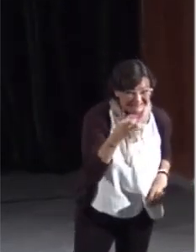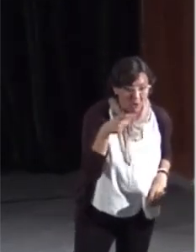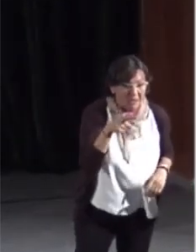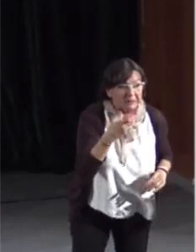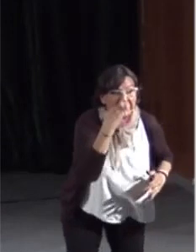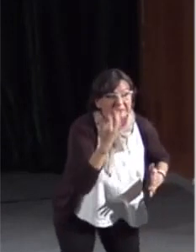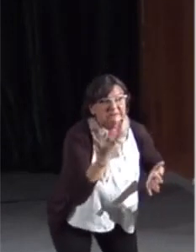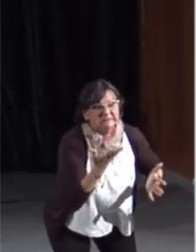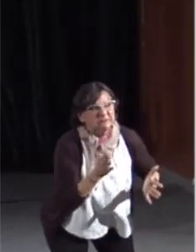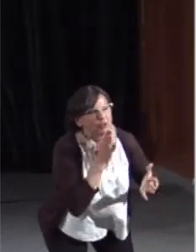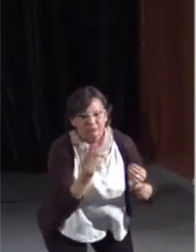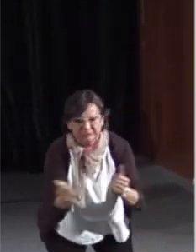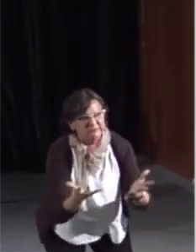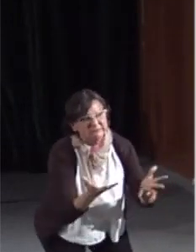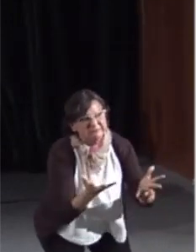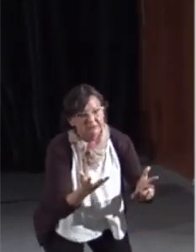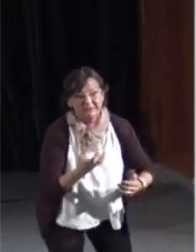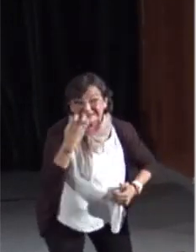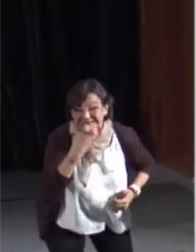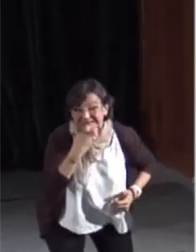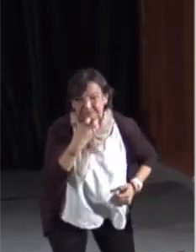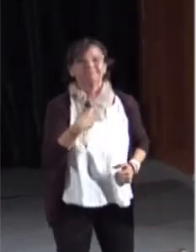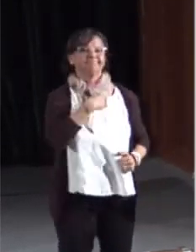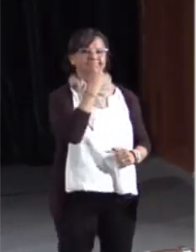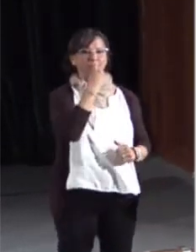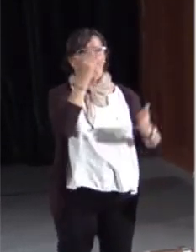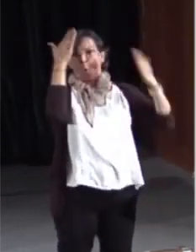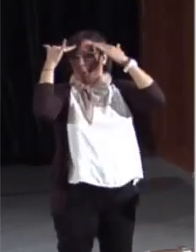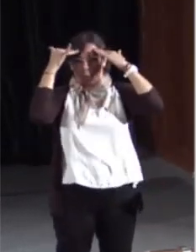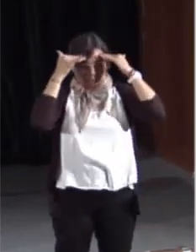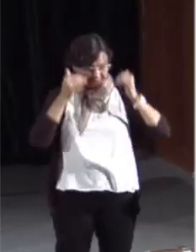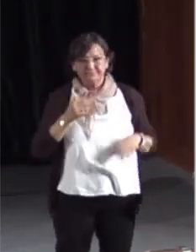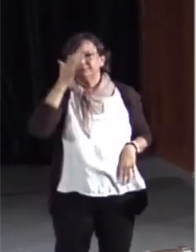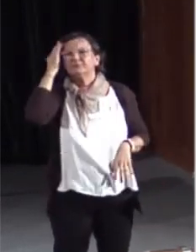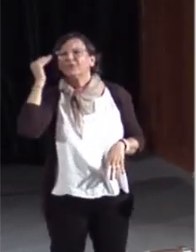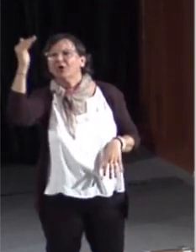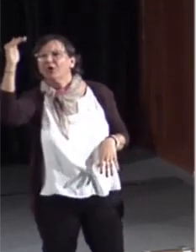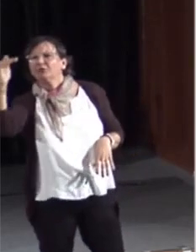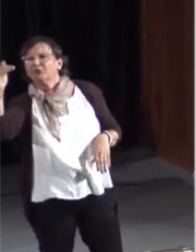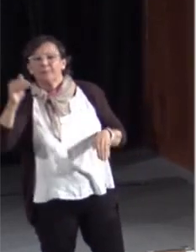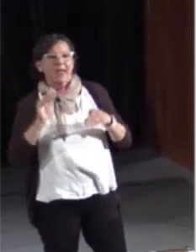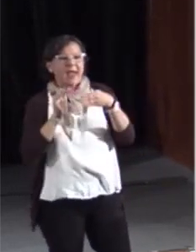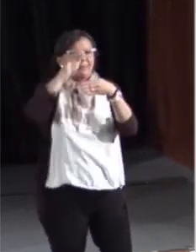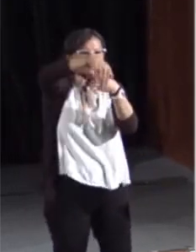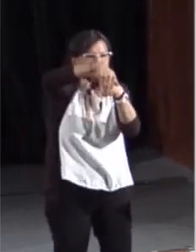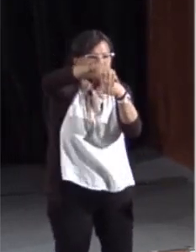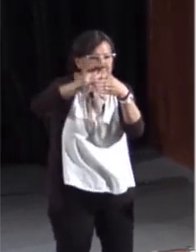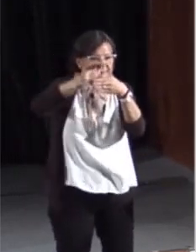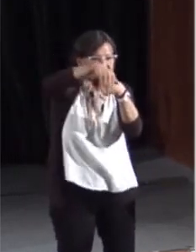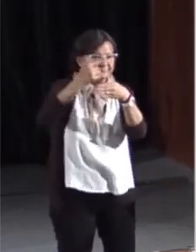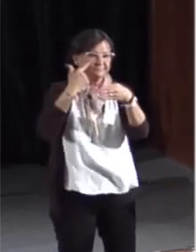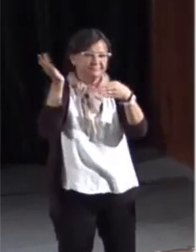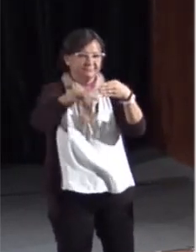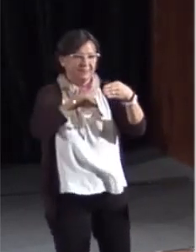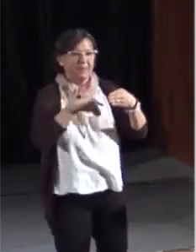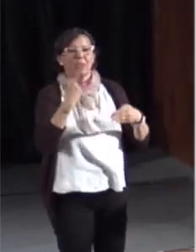utilizamos un tópico, porque decimos la manzana, ¿qué pasa con la manzana? Ah, que me la he comido. Utilizando el tópico